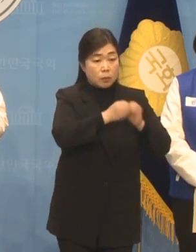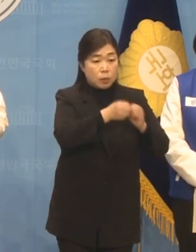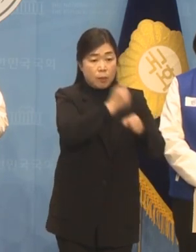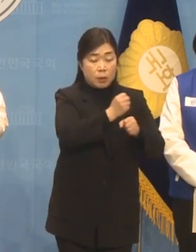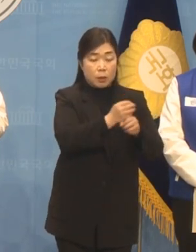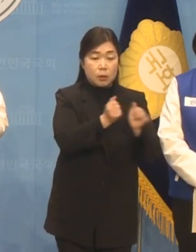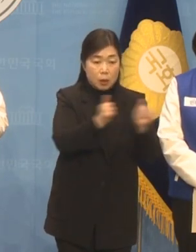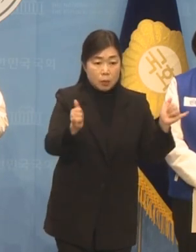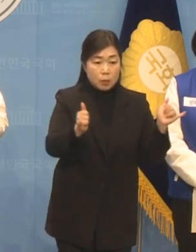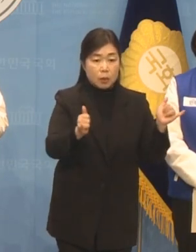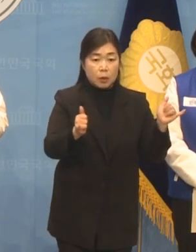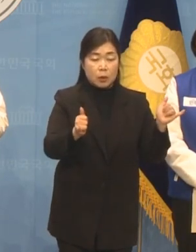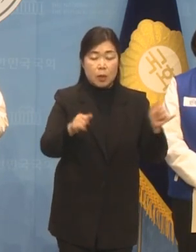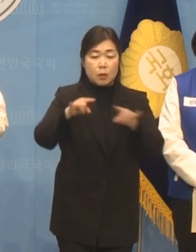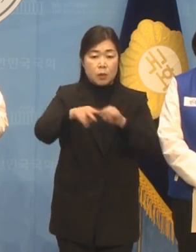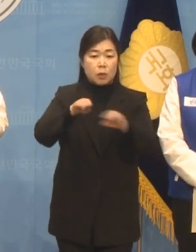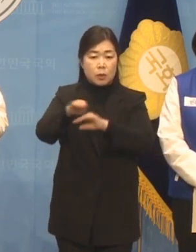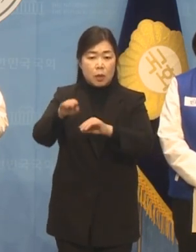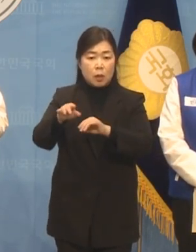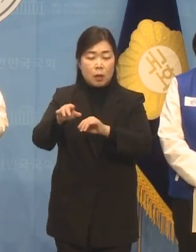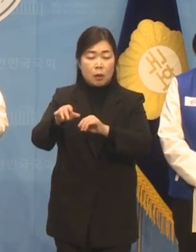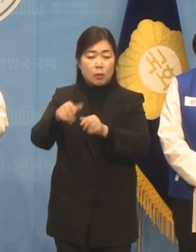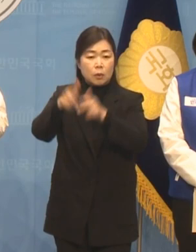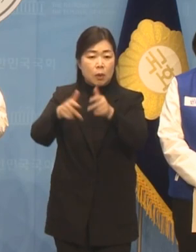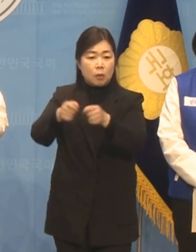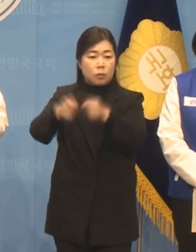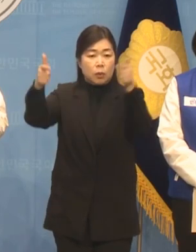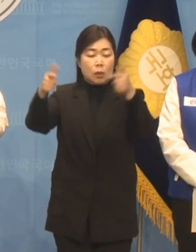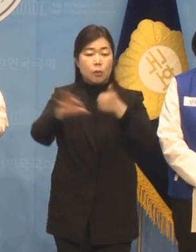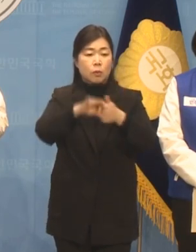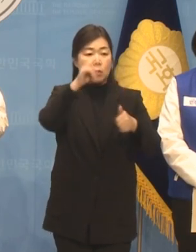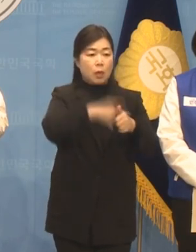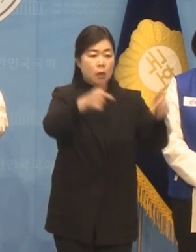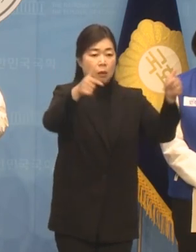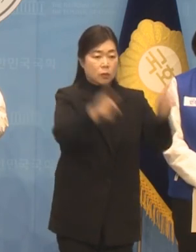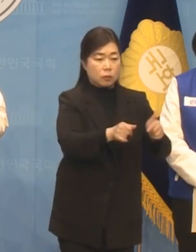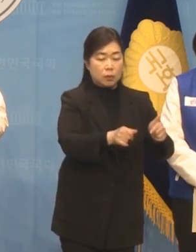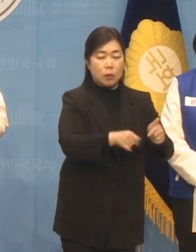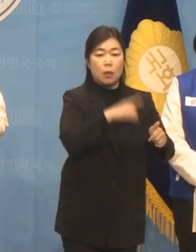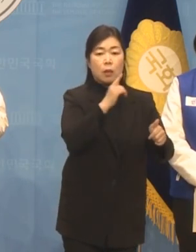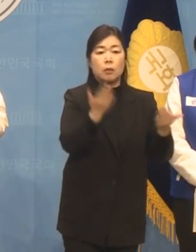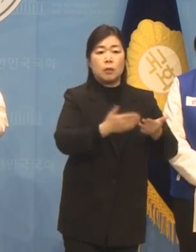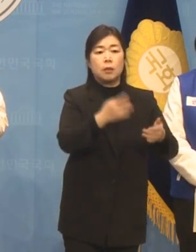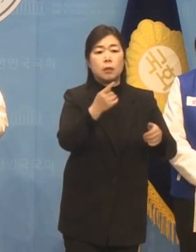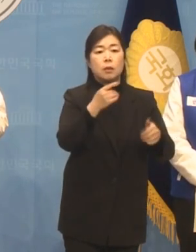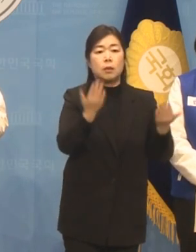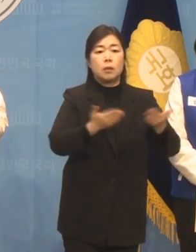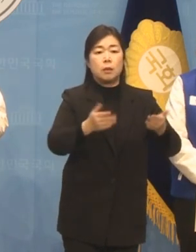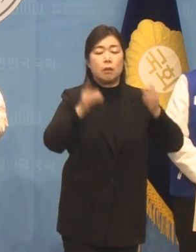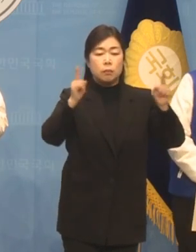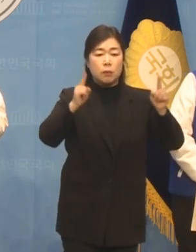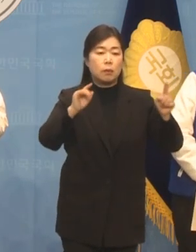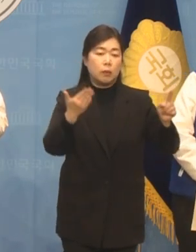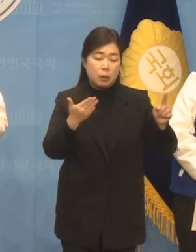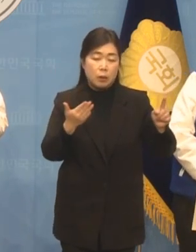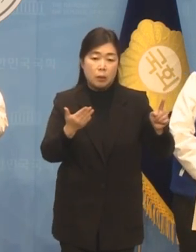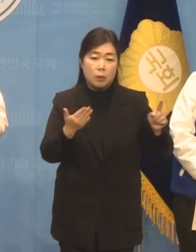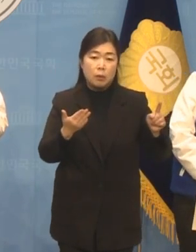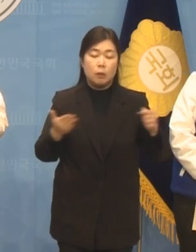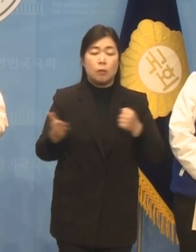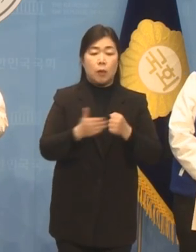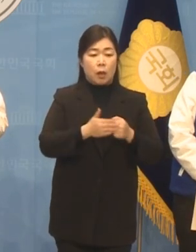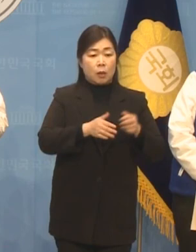관한 특별법을 추진, 그 법안에 내연기관 부품업체의 생산품 전환, 정비업체의 업종